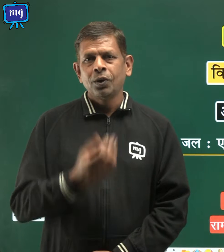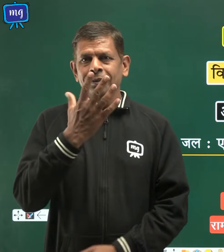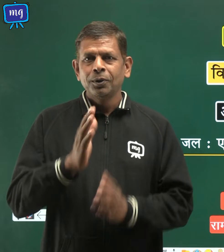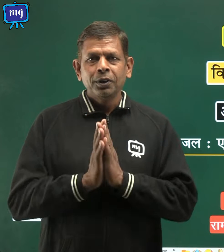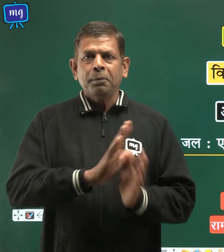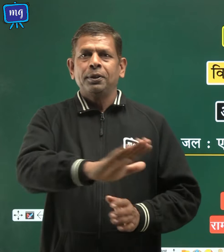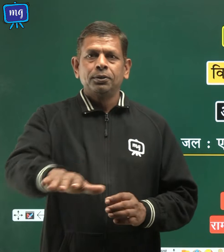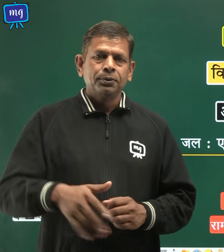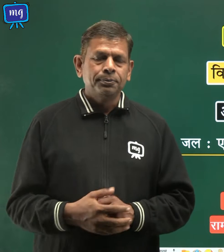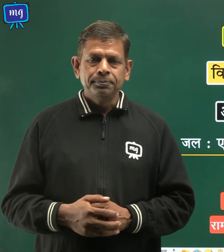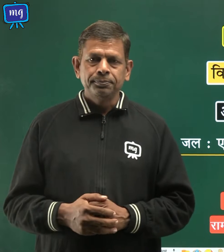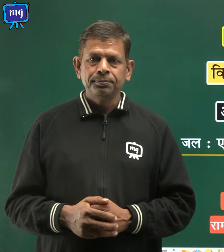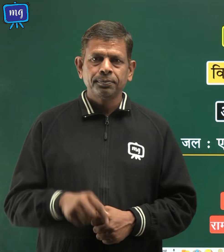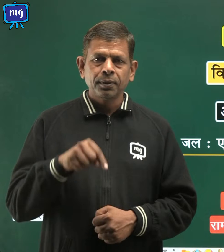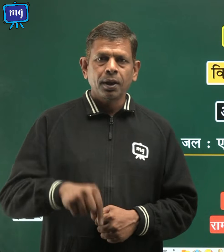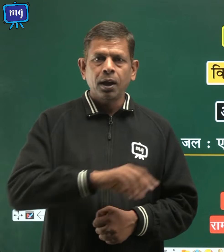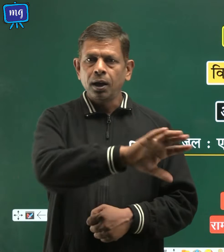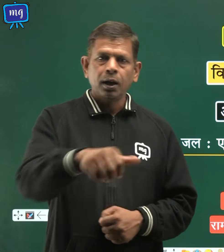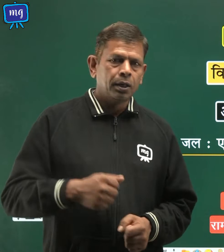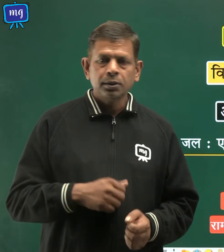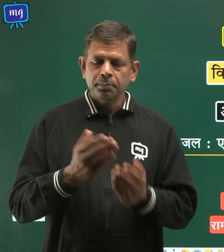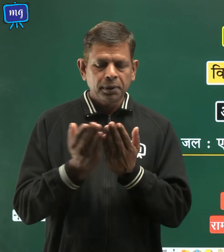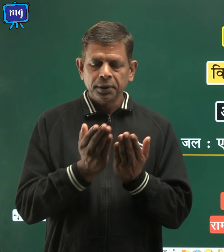गुड मॉर्निंग बच्चों। आज हम पढ़ेंगे